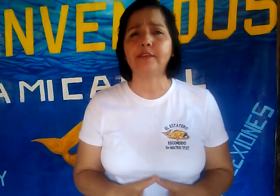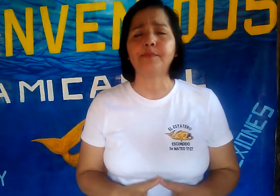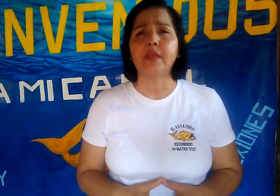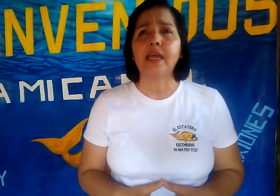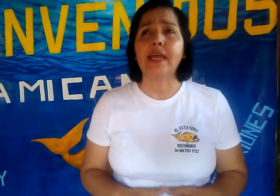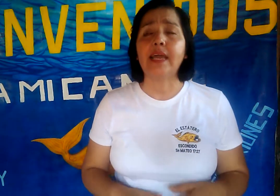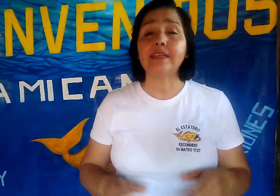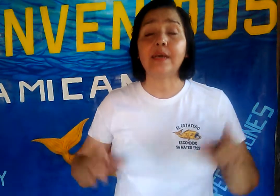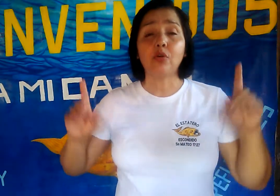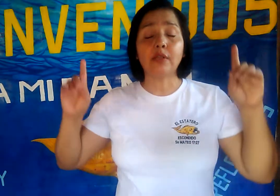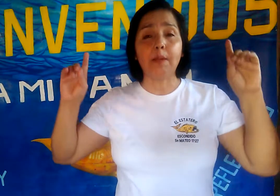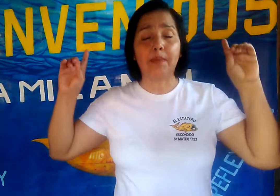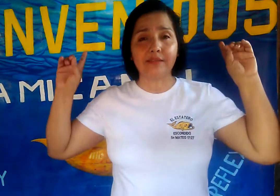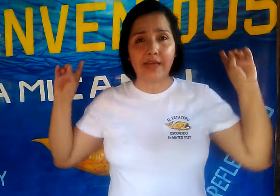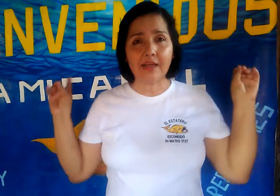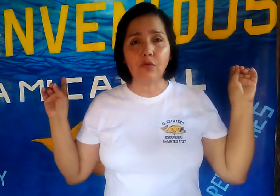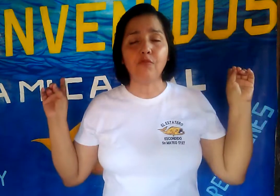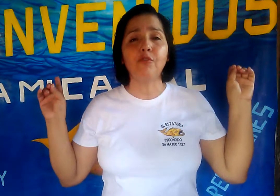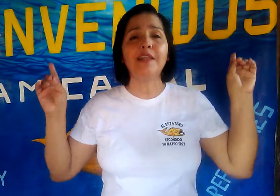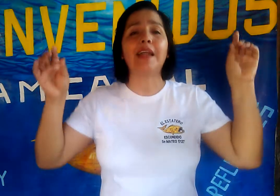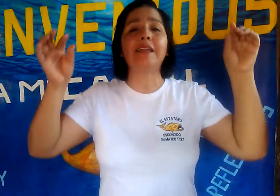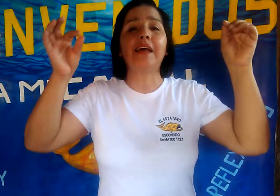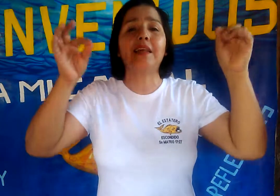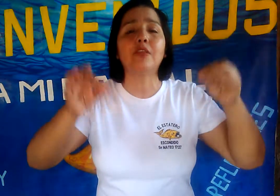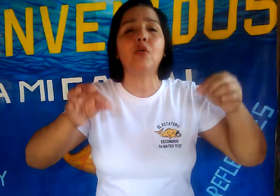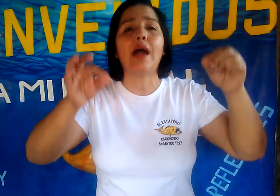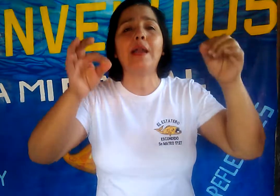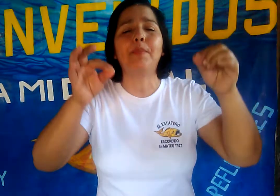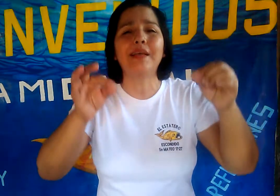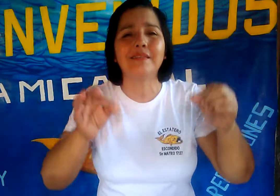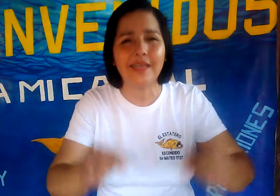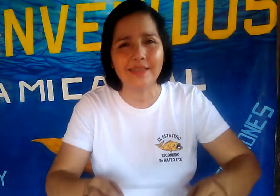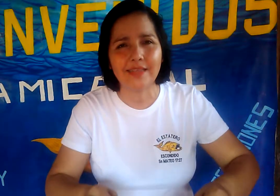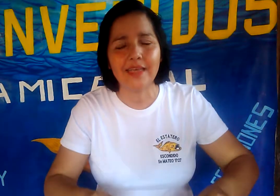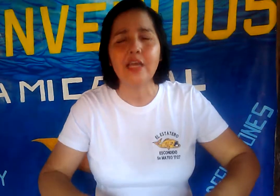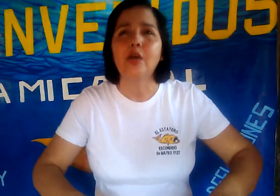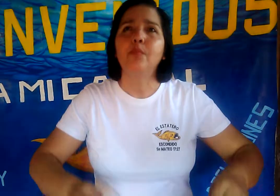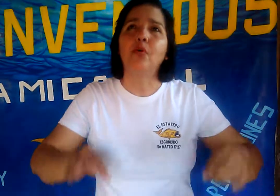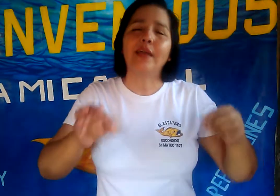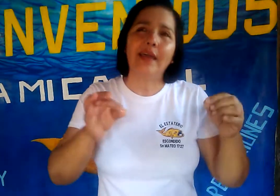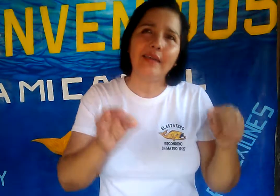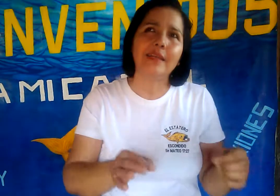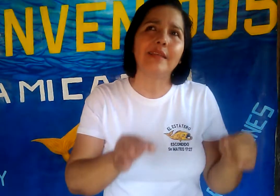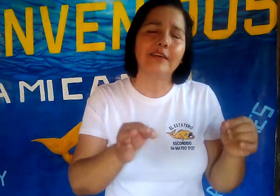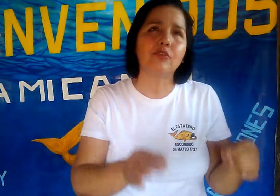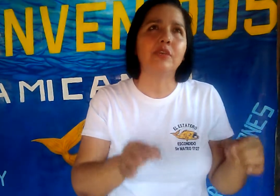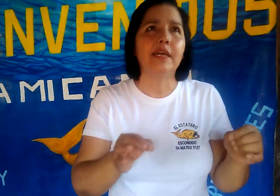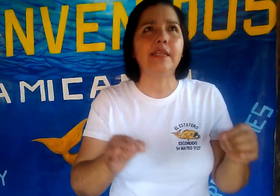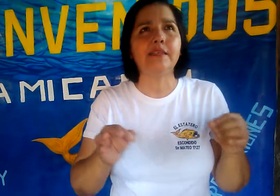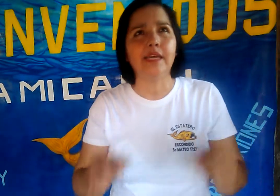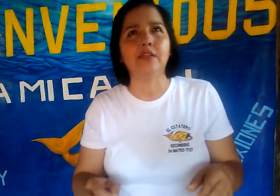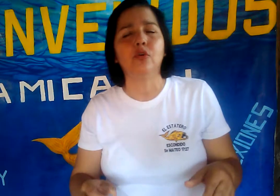ese amor del pasado fue trasladado al presente porque este texto sigue diciendo